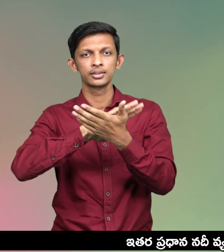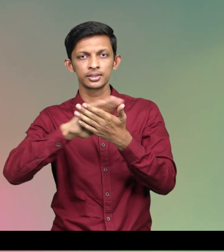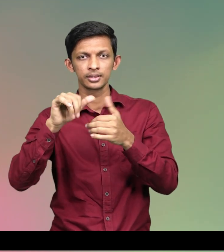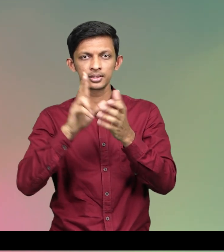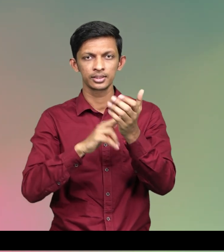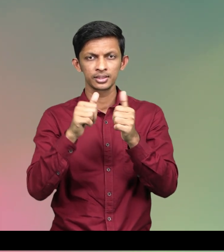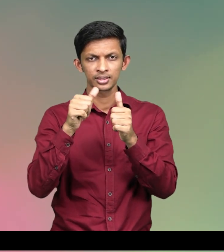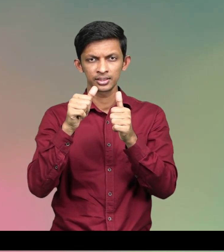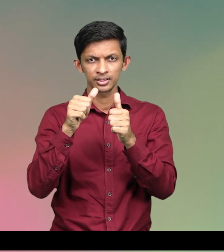మహానటి,